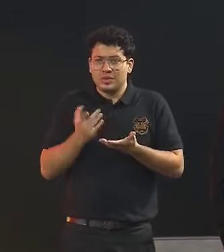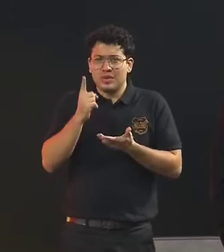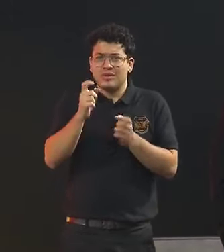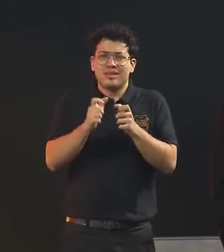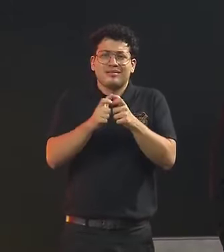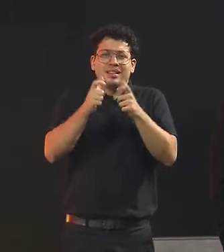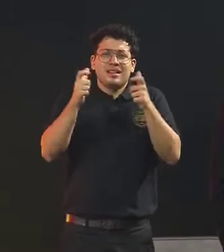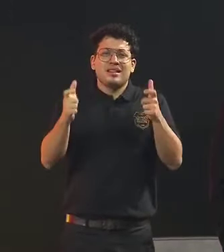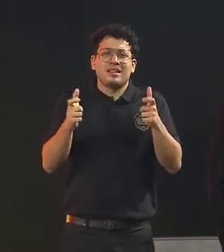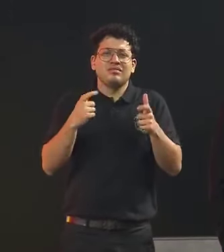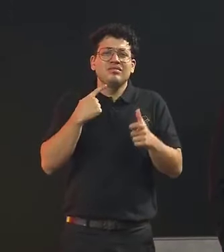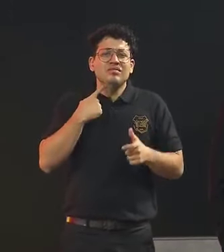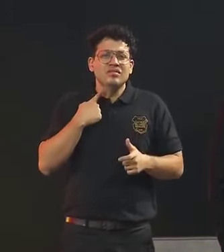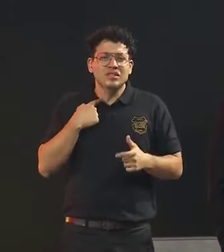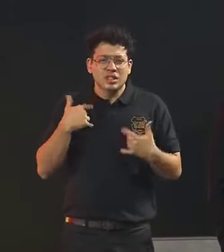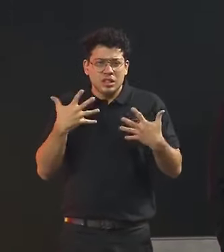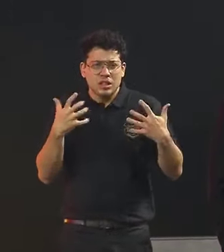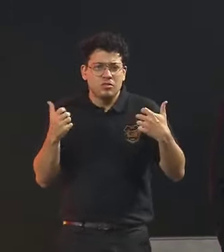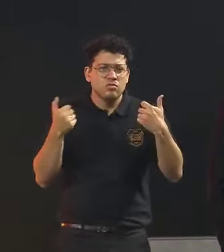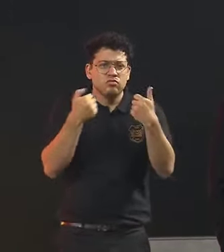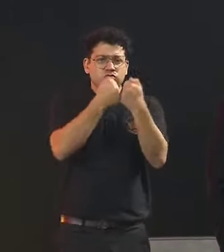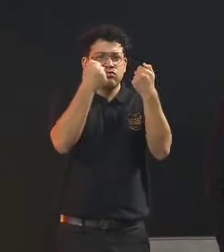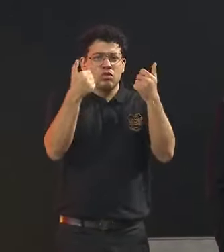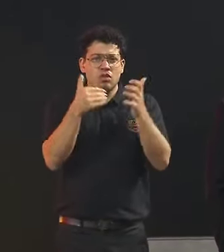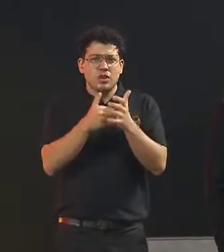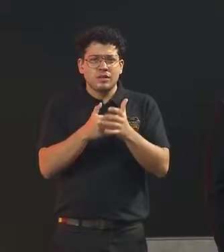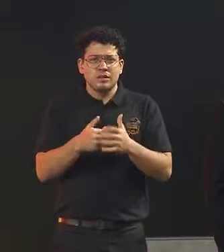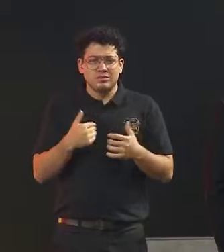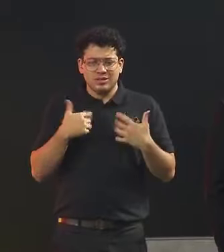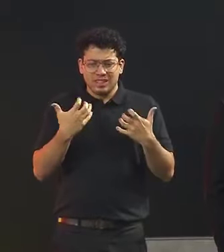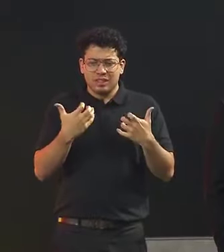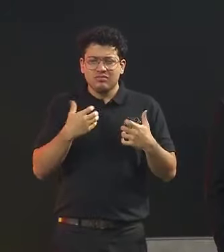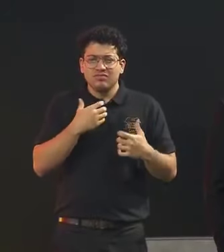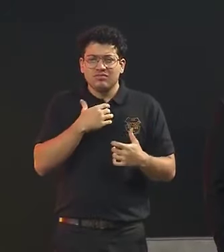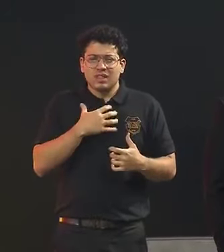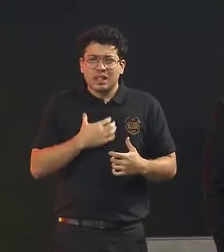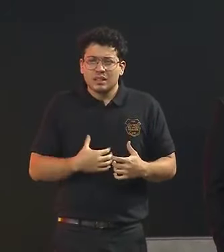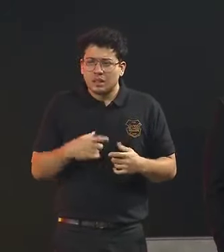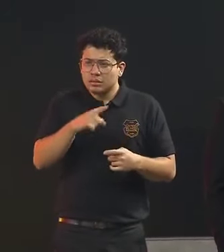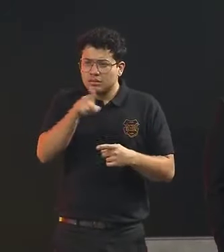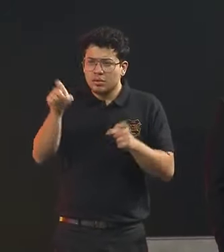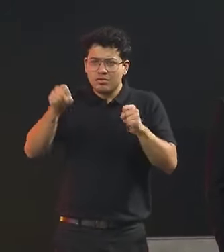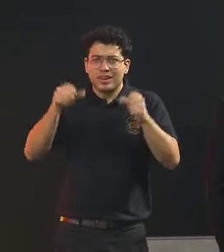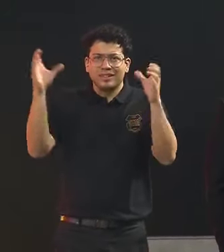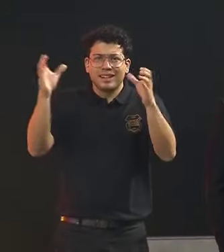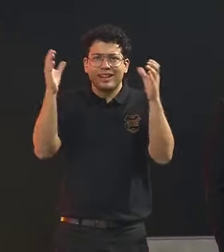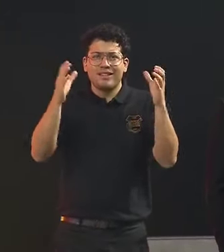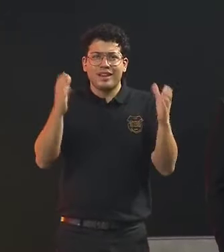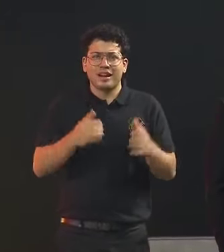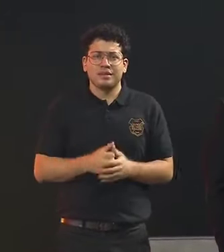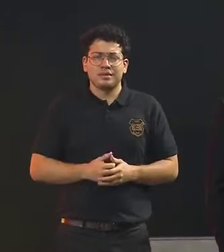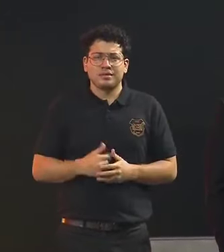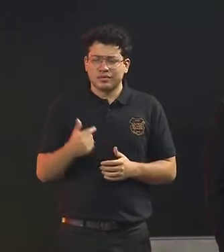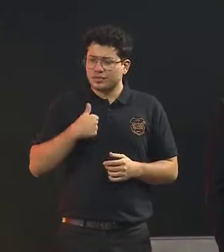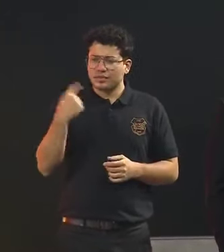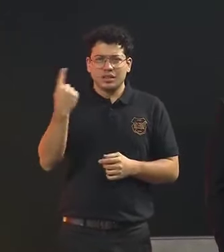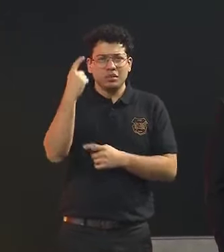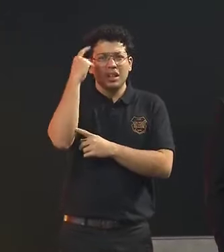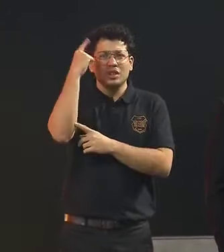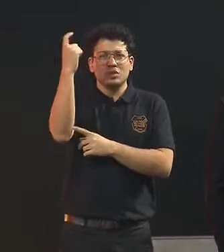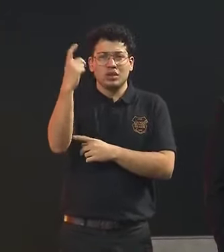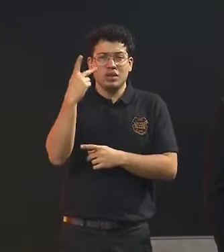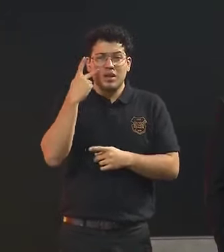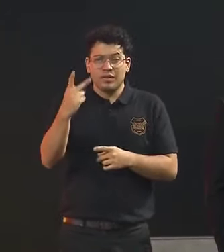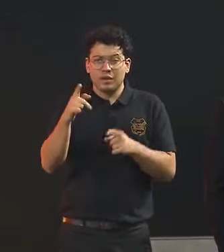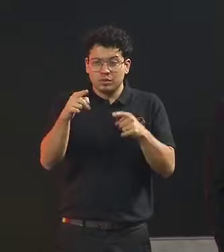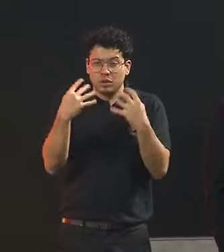gran sed de revancha, un deseo enorme de ver celebrar a mi gente. Siempre fue mi sueño ver a la afición